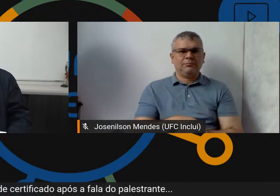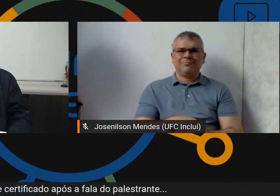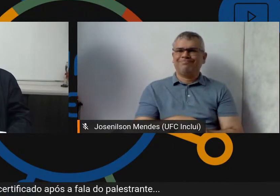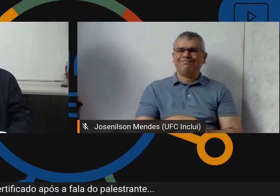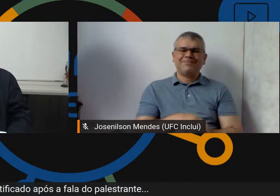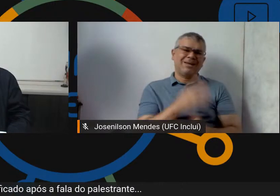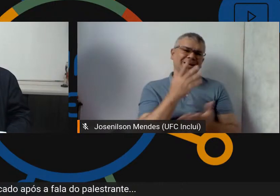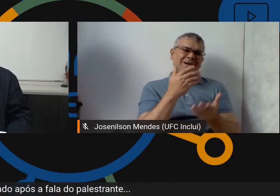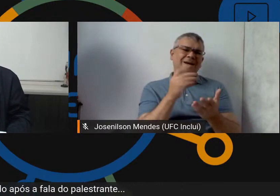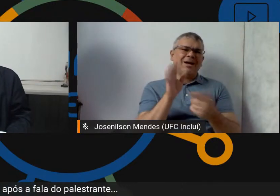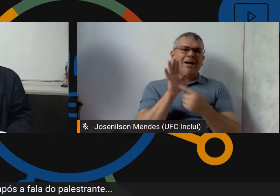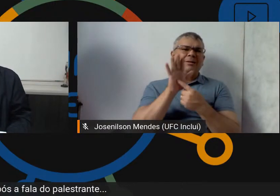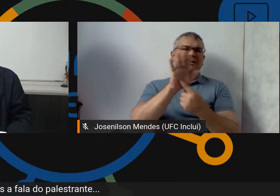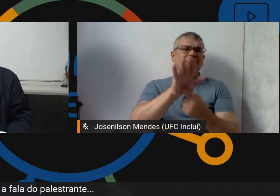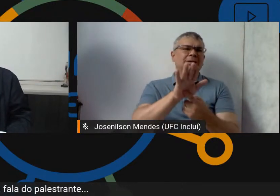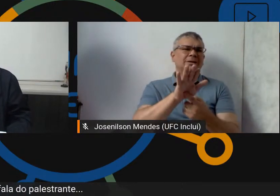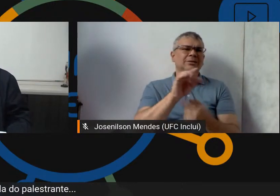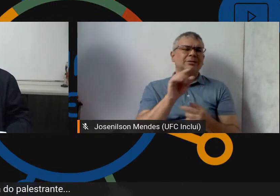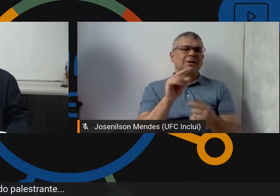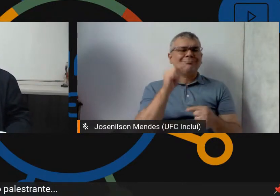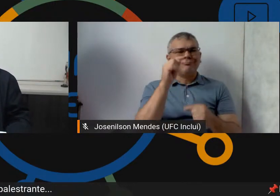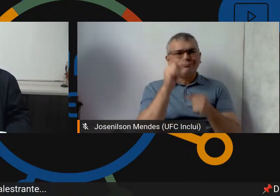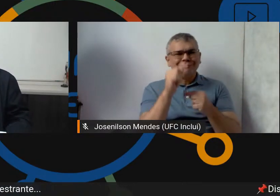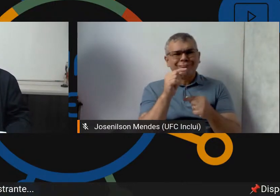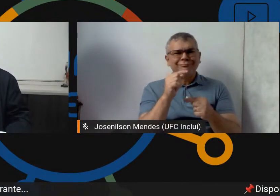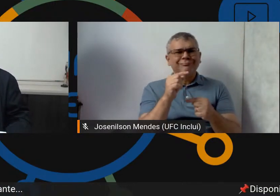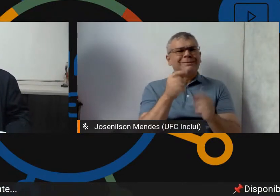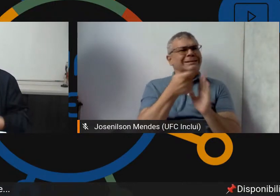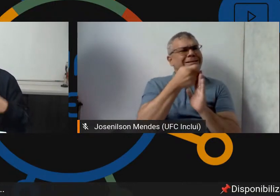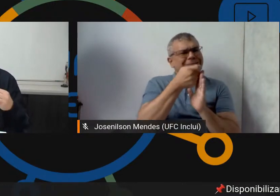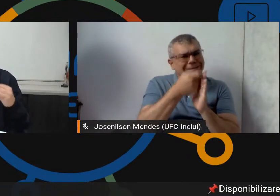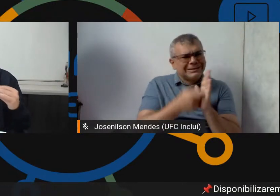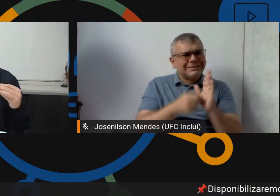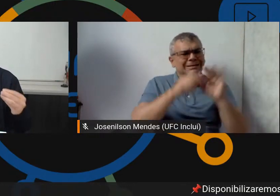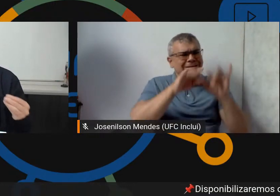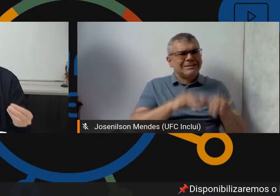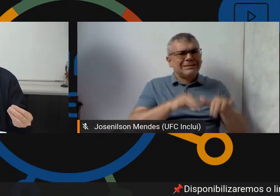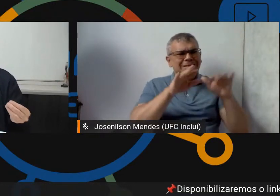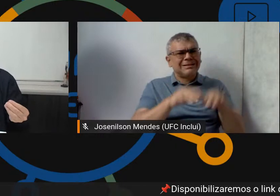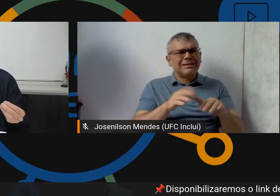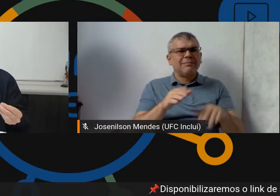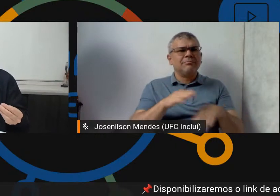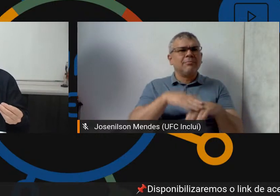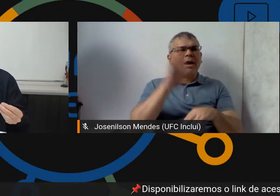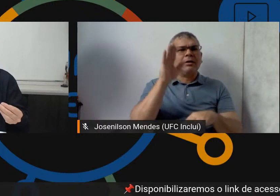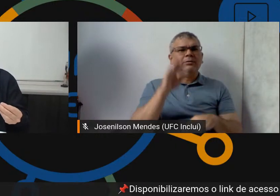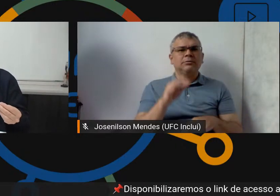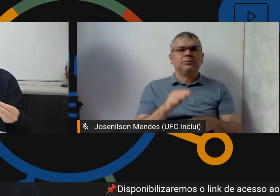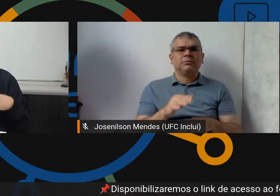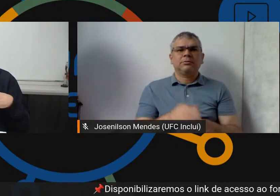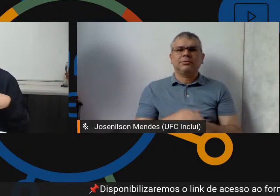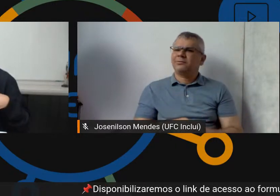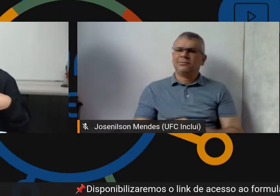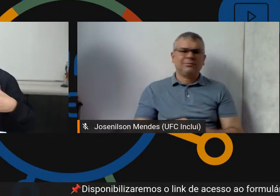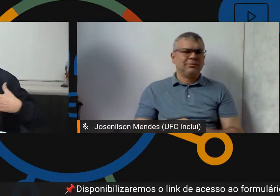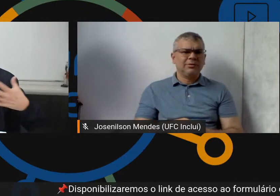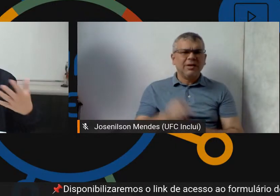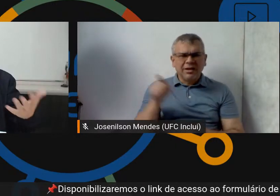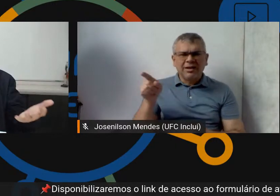curta. Escreva mais. Gente, uma pessoa assim devia ser mandada embora da universidade. Como